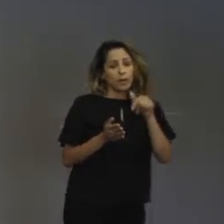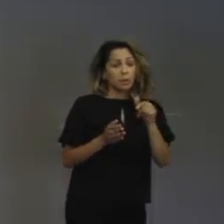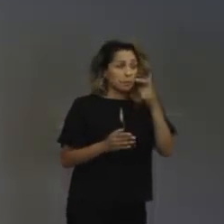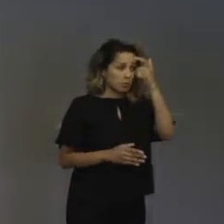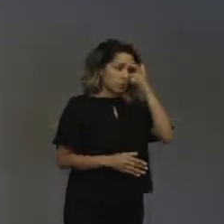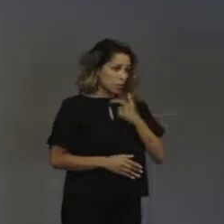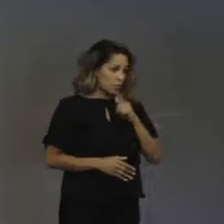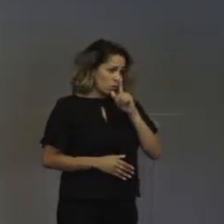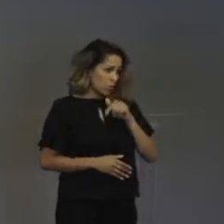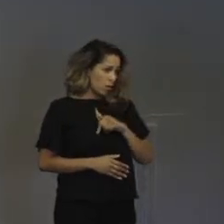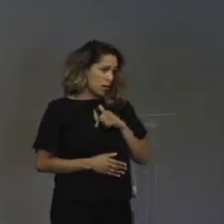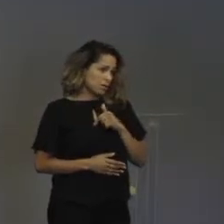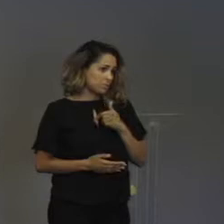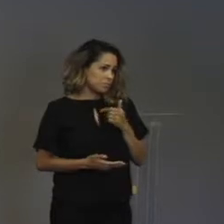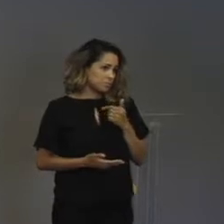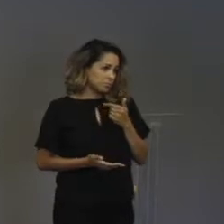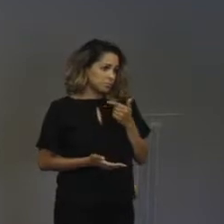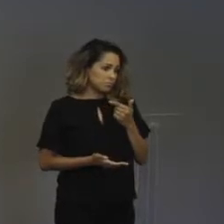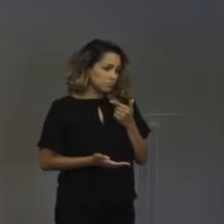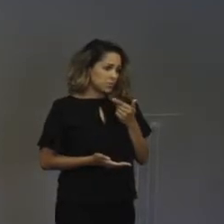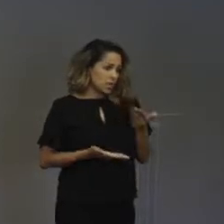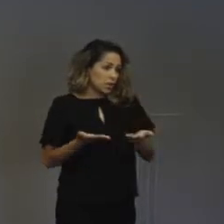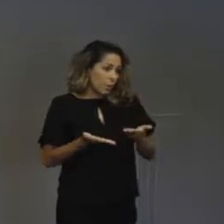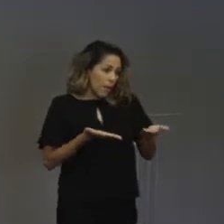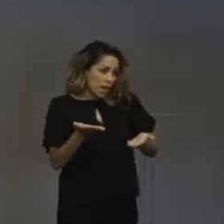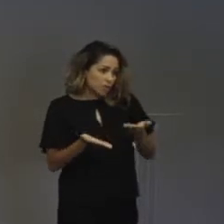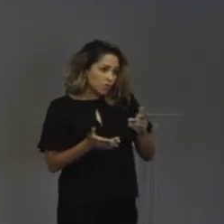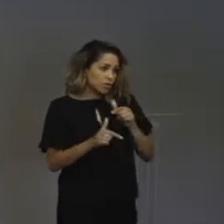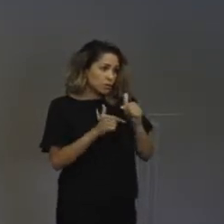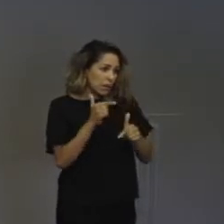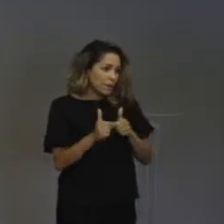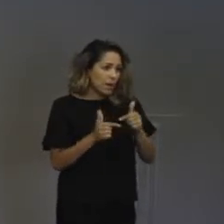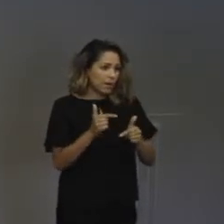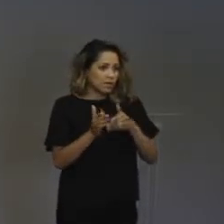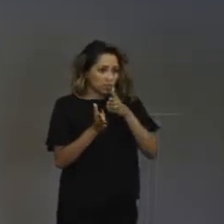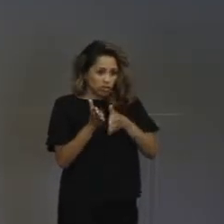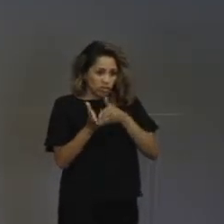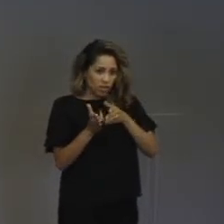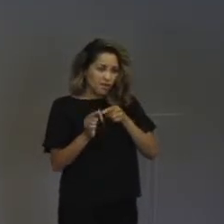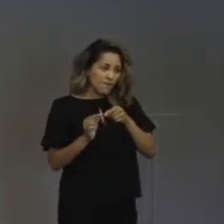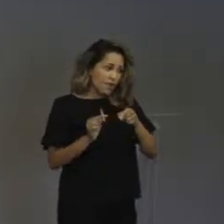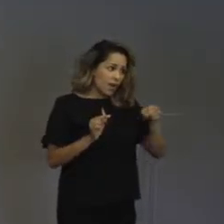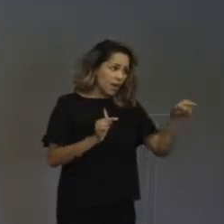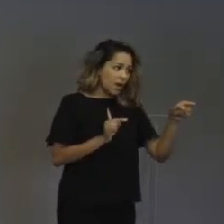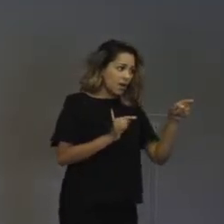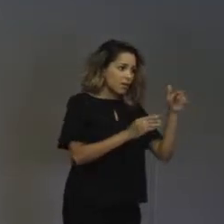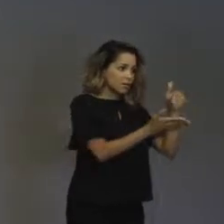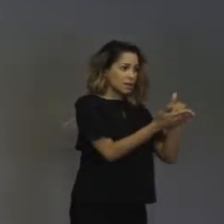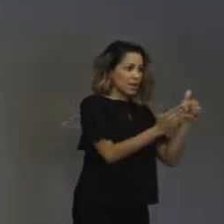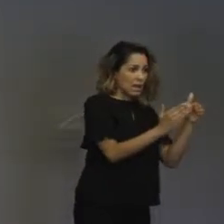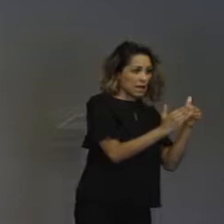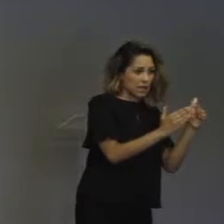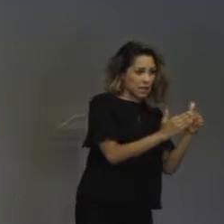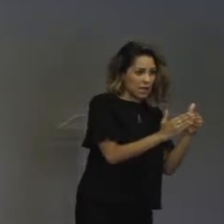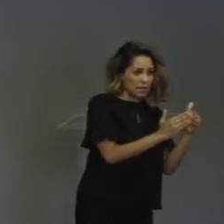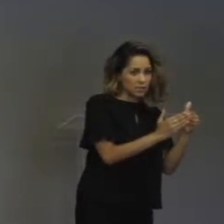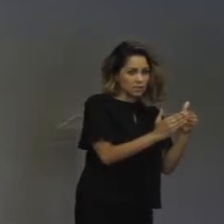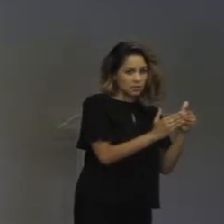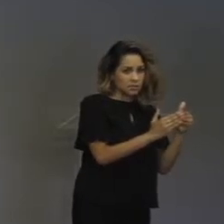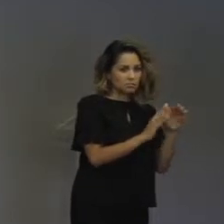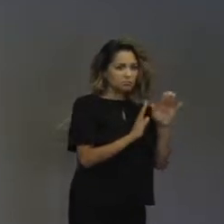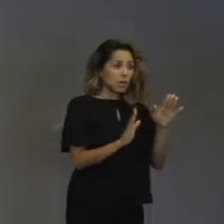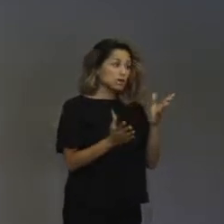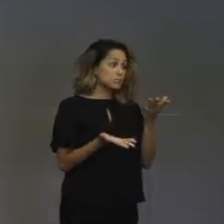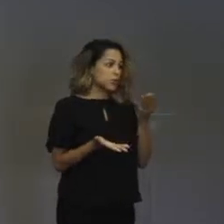casa de alguém, vai até a sua estação de trem para a sua casa na periferia, e da estação de trem opta por pegar um carro